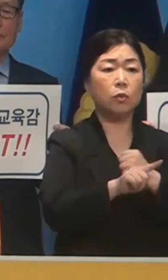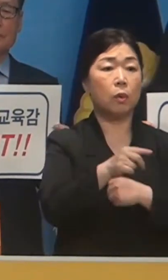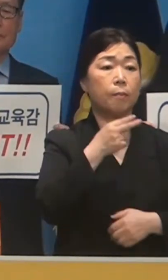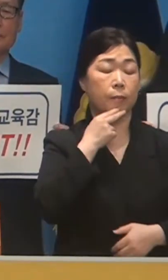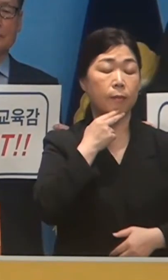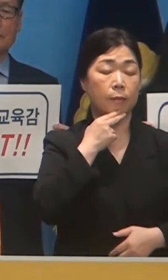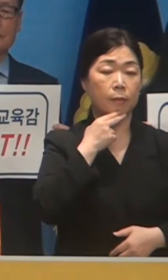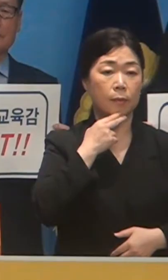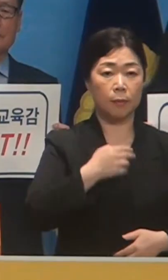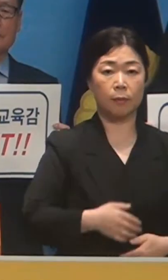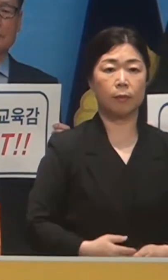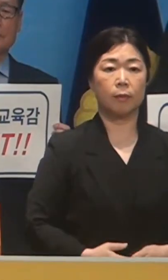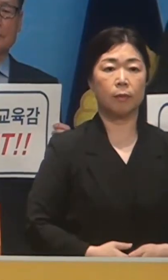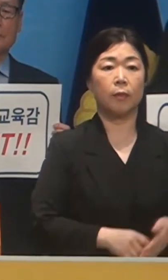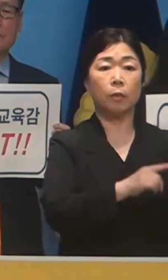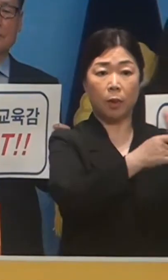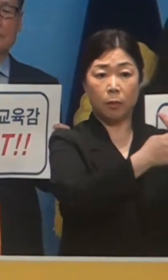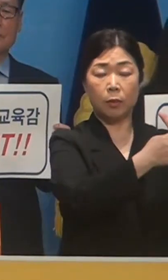이유가 아닙니다.